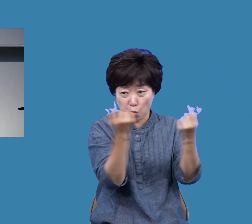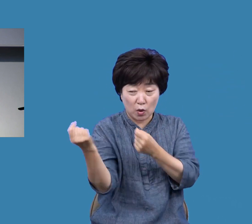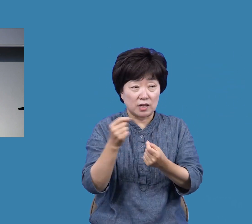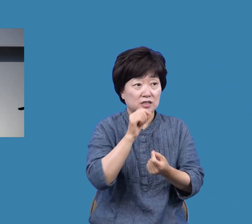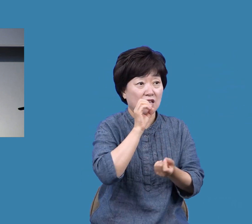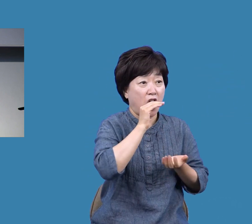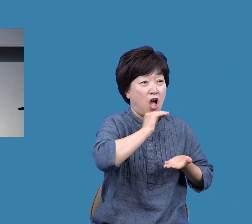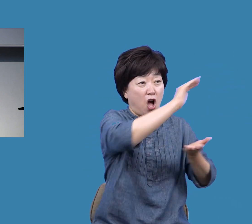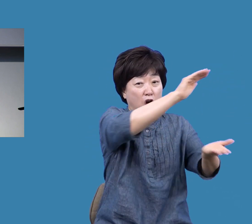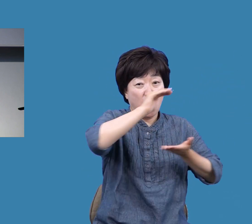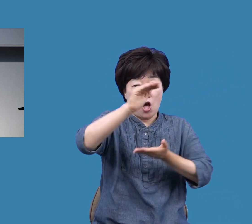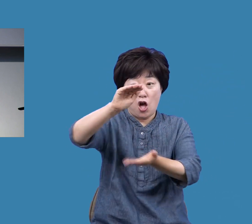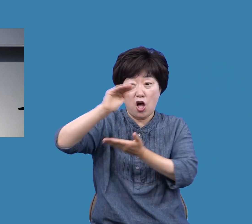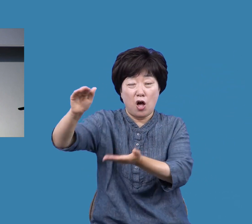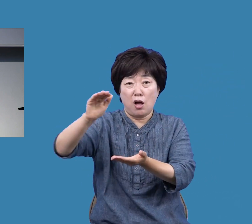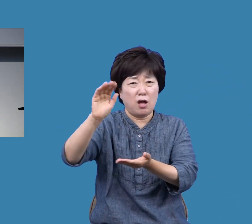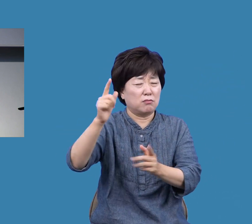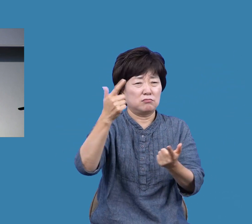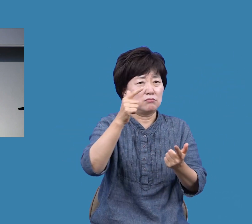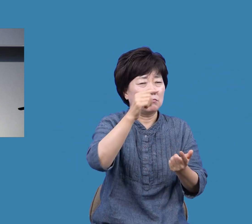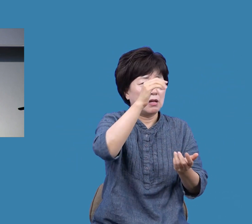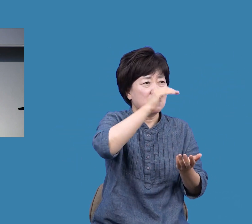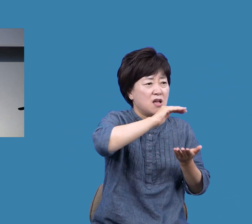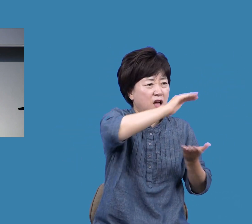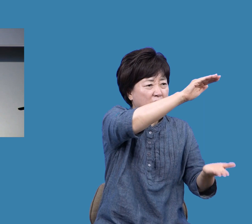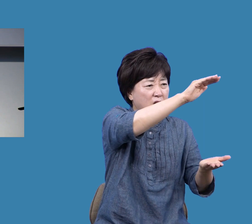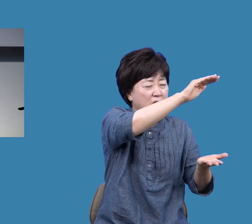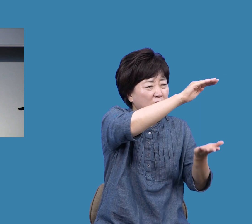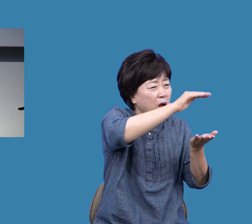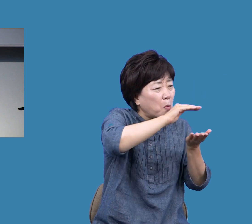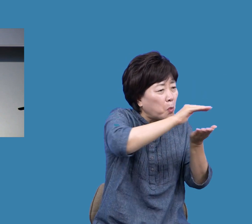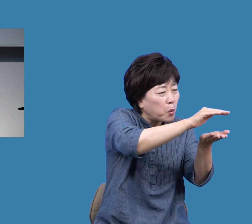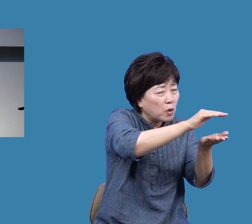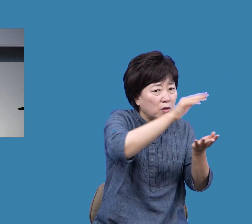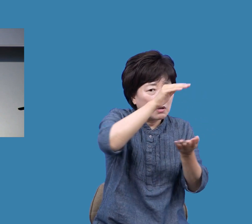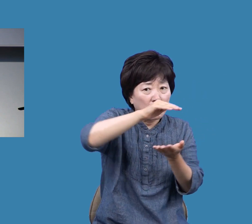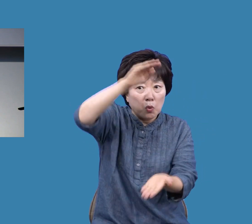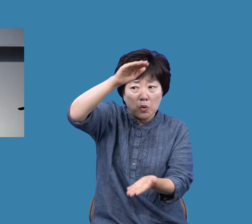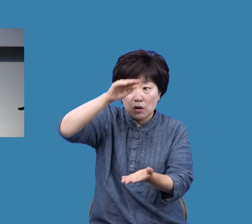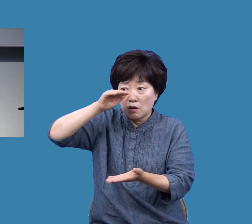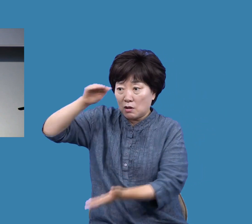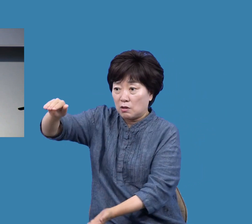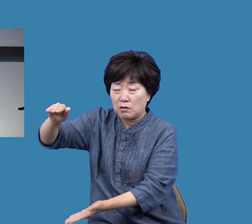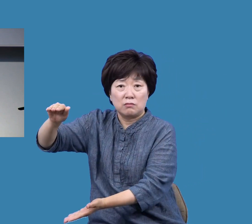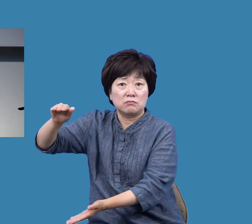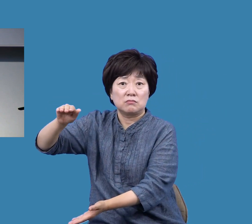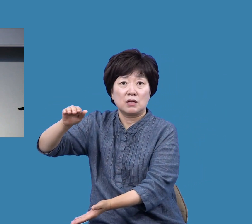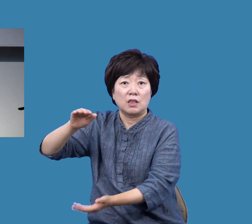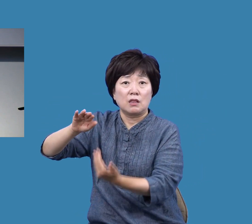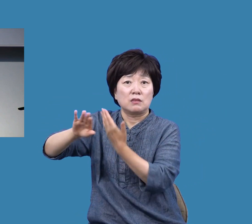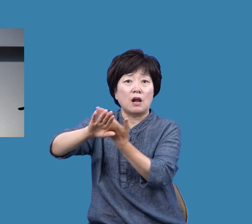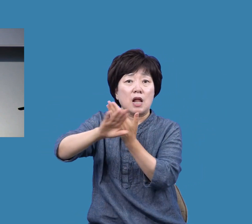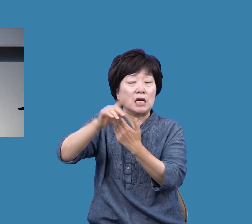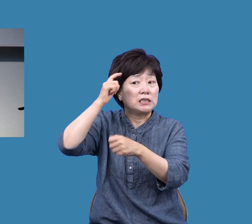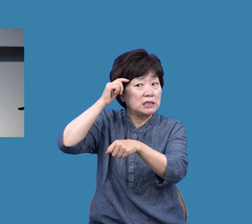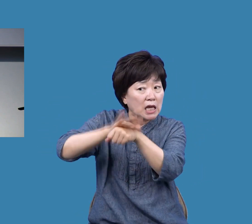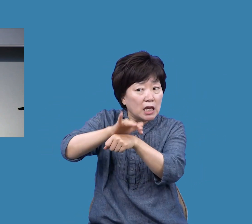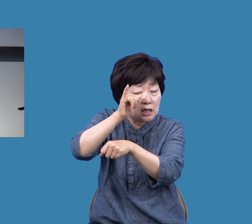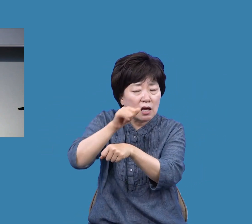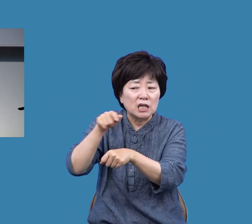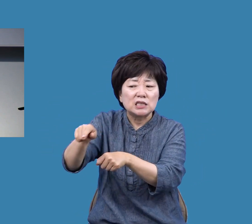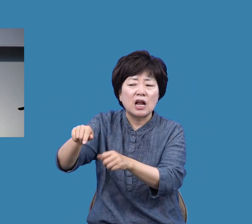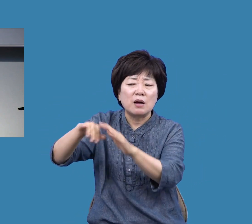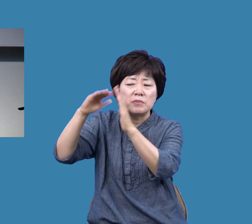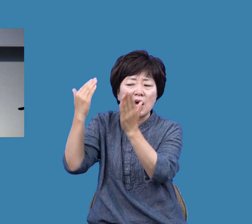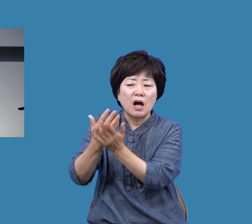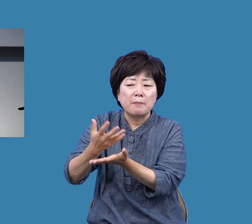될 사람한테 가려서 했지. 이게 지혜 없이 하라는 뜻은 아닙니다. 정직하라는 얘기는 뒤에서 다른 의도 갖지